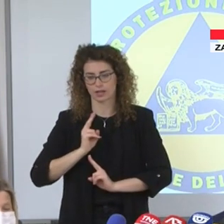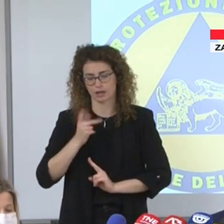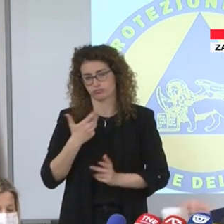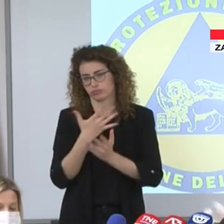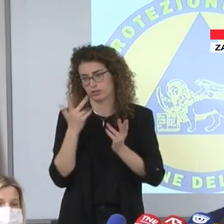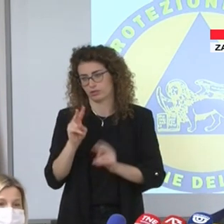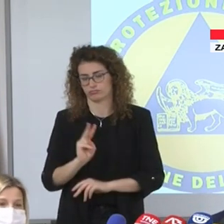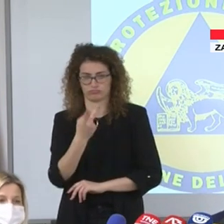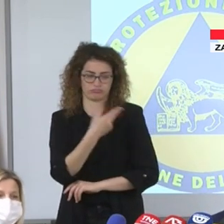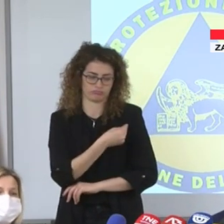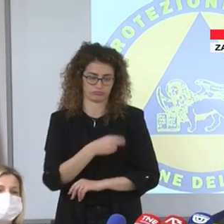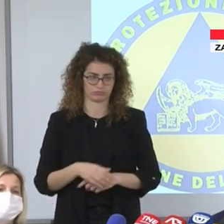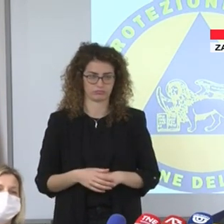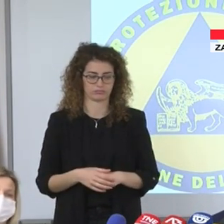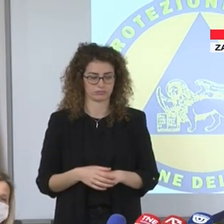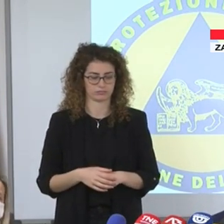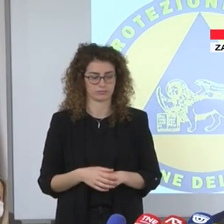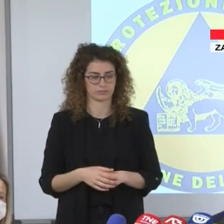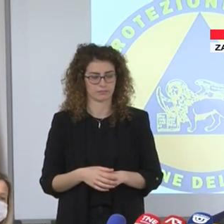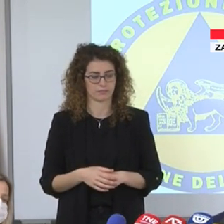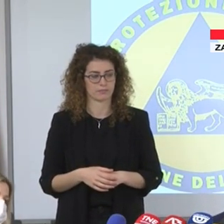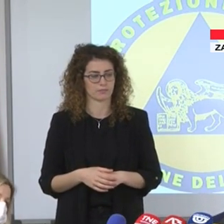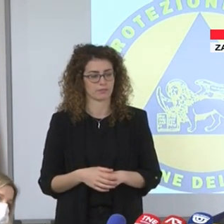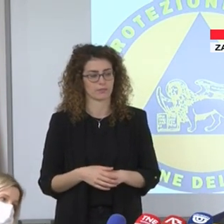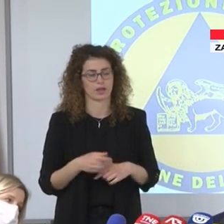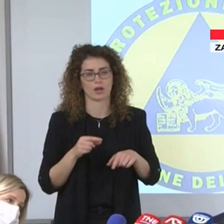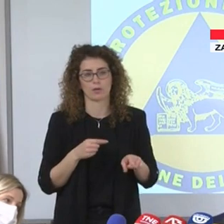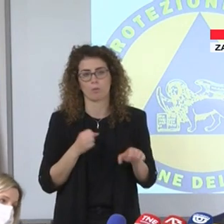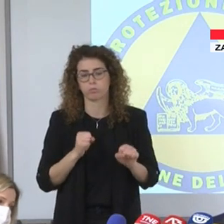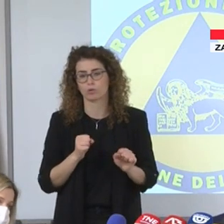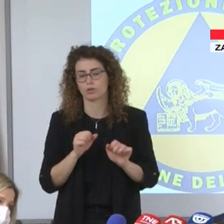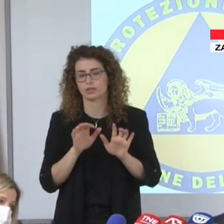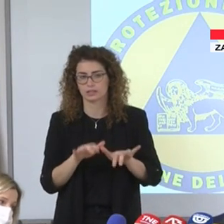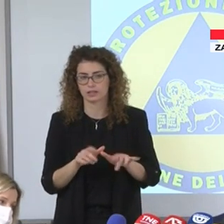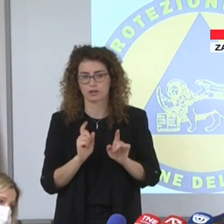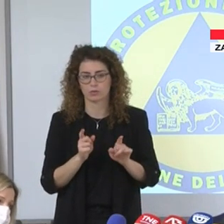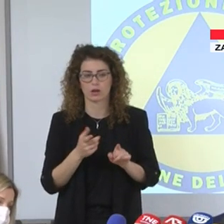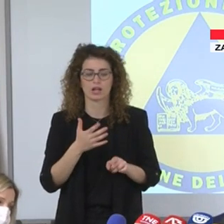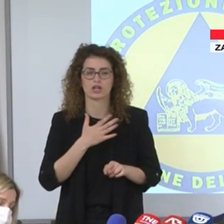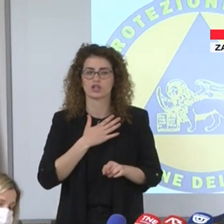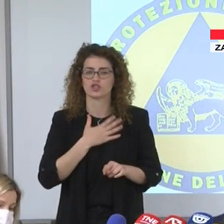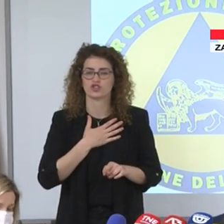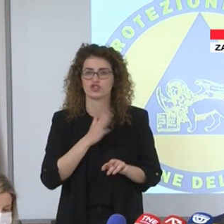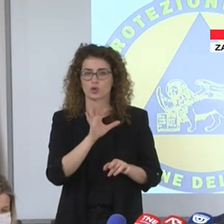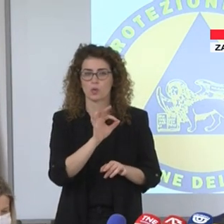già conteggiati. Ok. Comunque guardate, noi la potete scrivere, i cinquantenni, io sono convinto che la